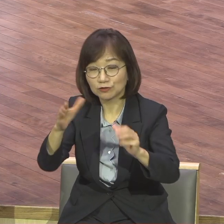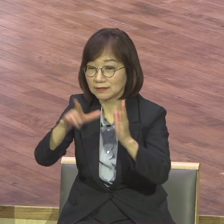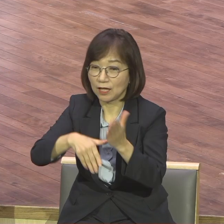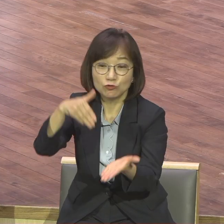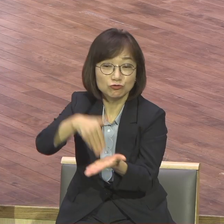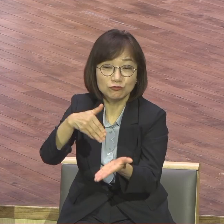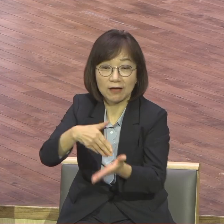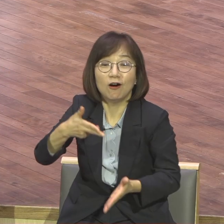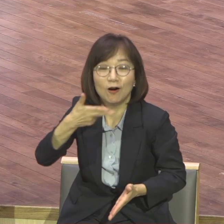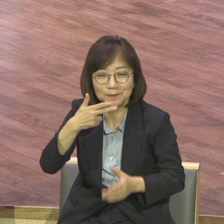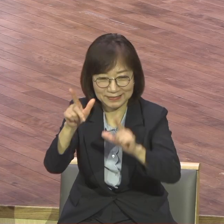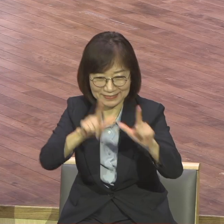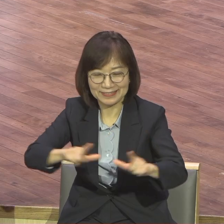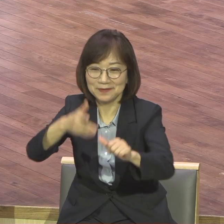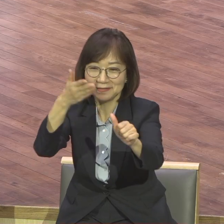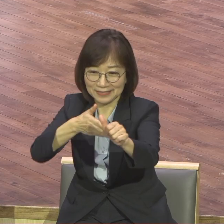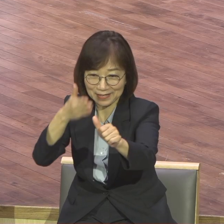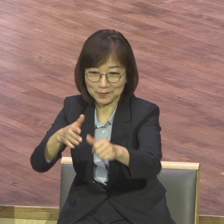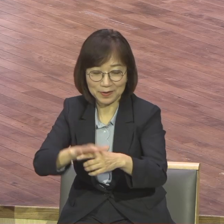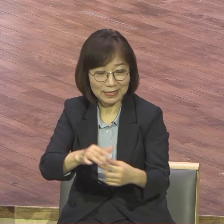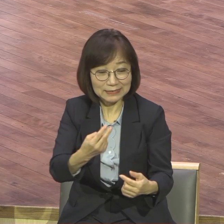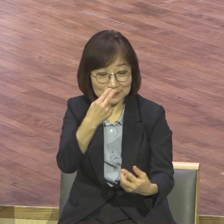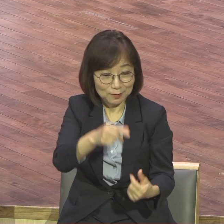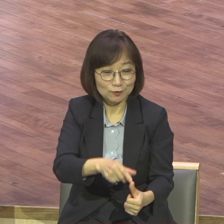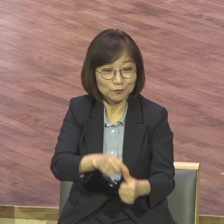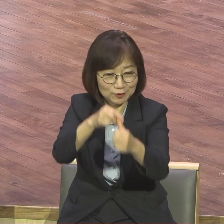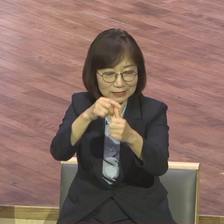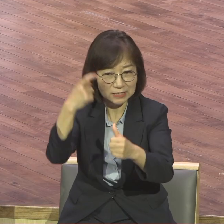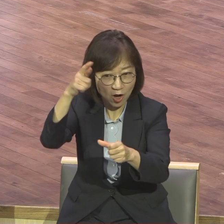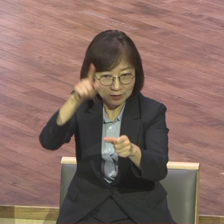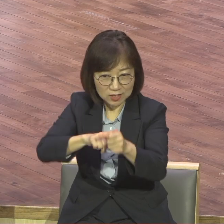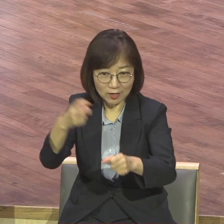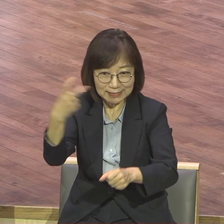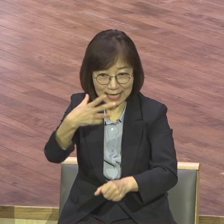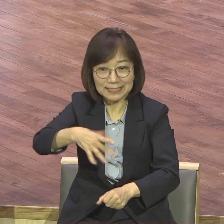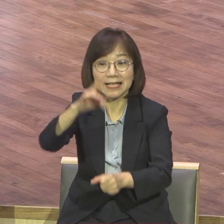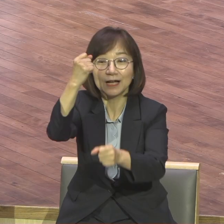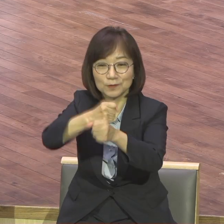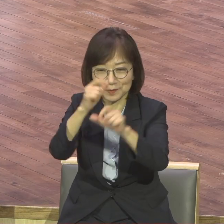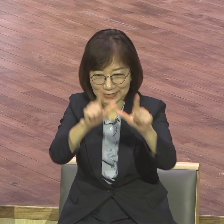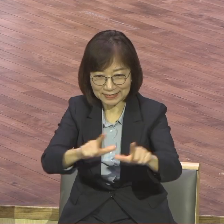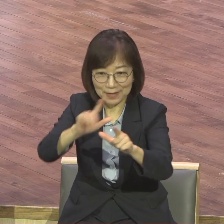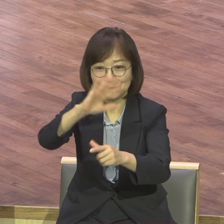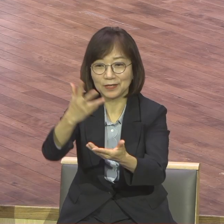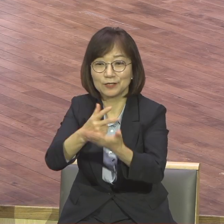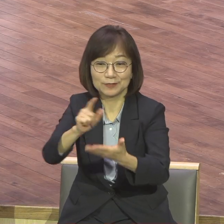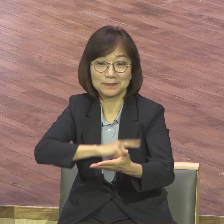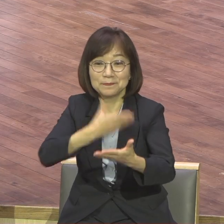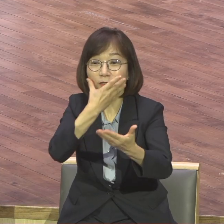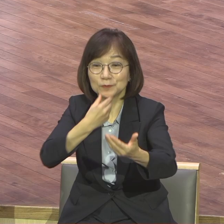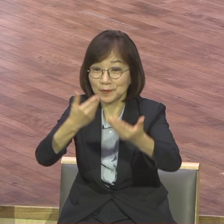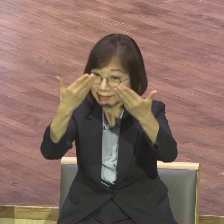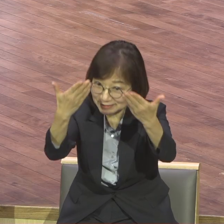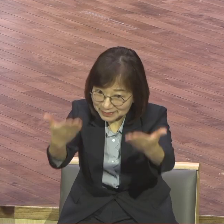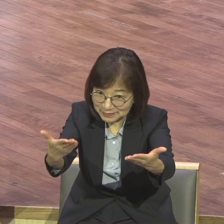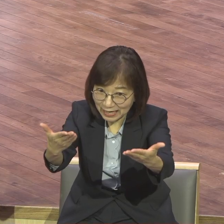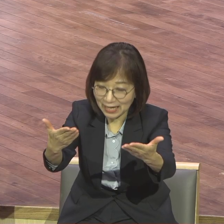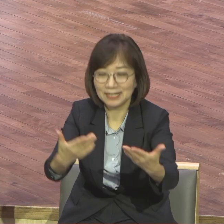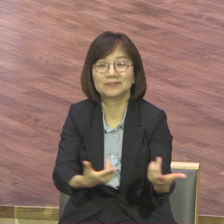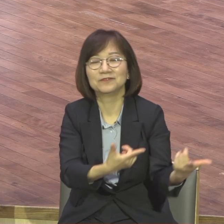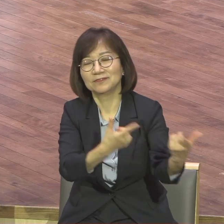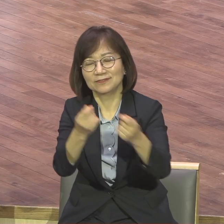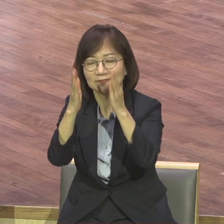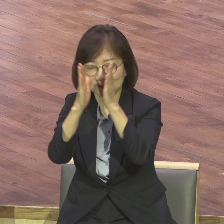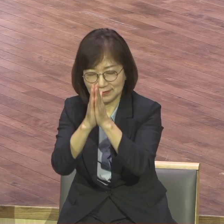생명 살리는 영적 재창조의 삶이 시작되기를 주님으로 축복합니다. 기도합시다. 아버지 하나님, 우리 예언교